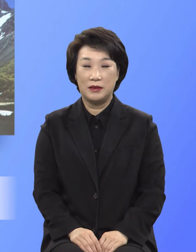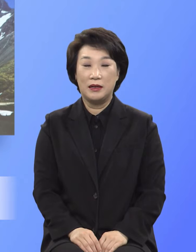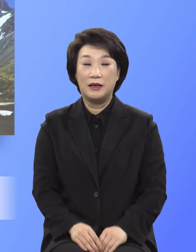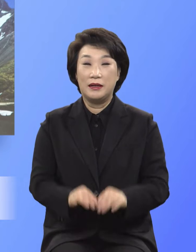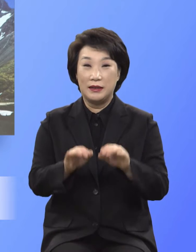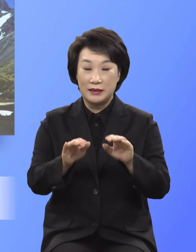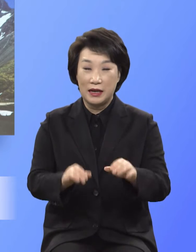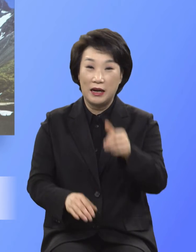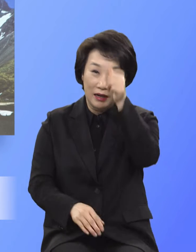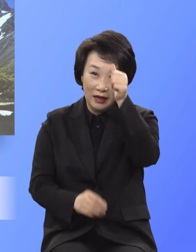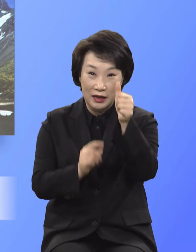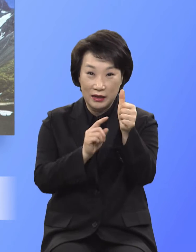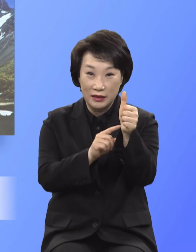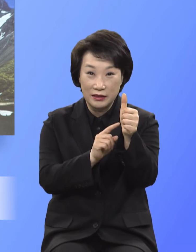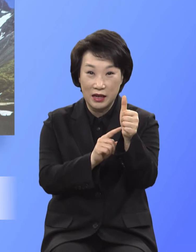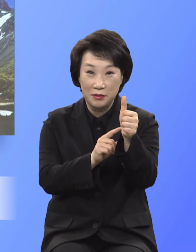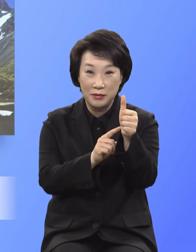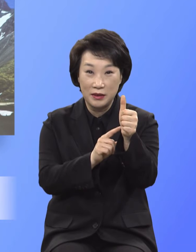아담이